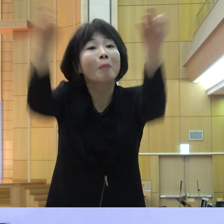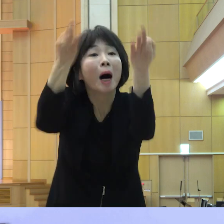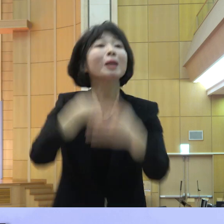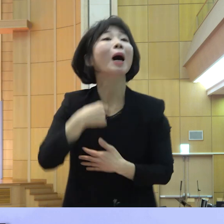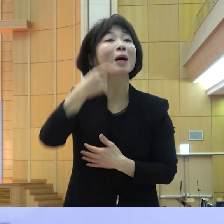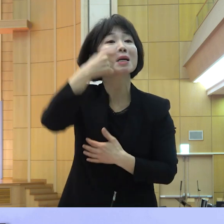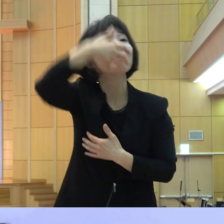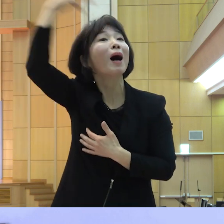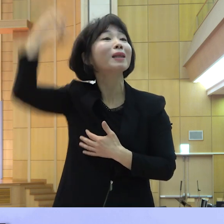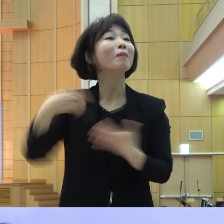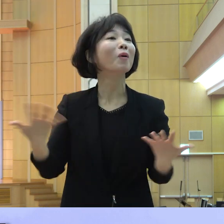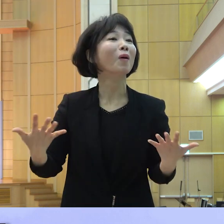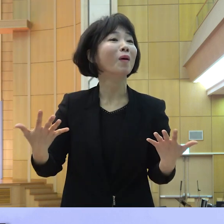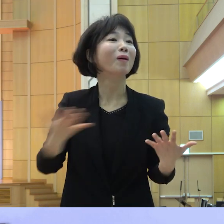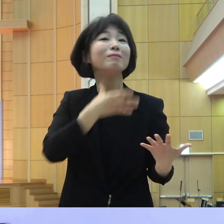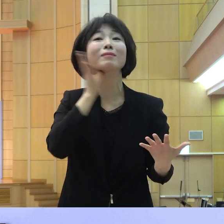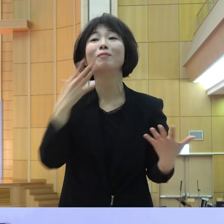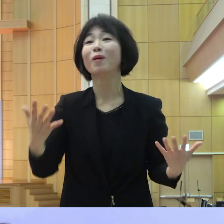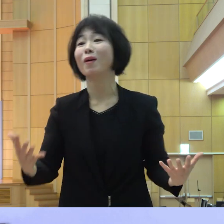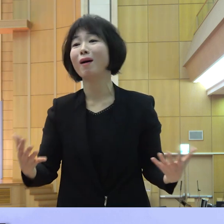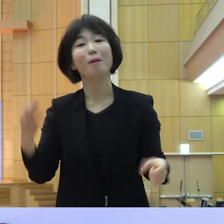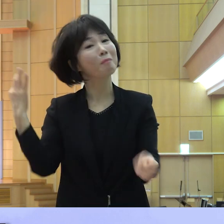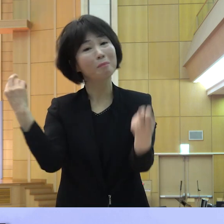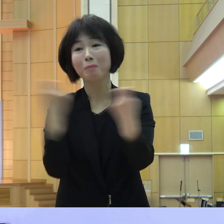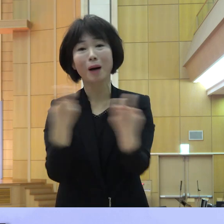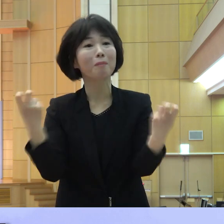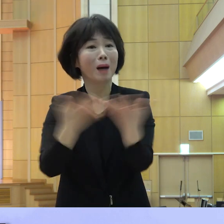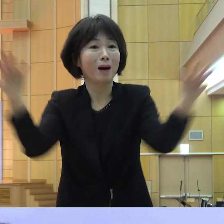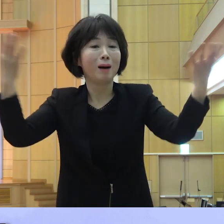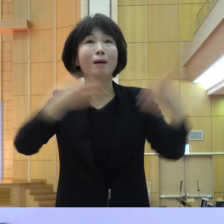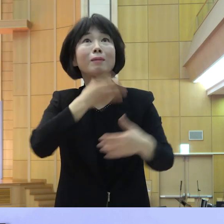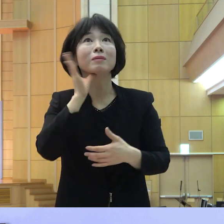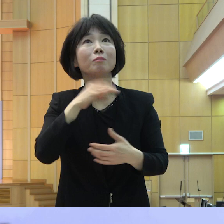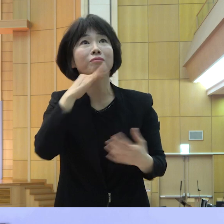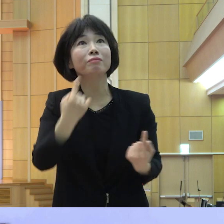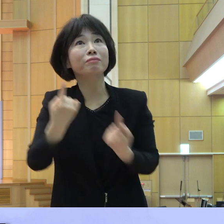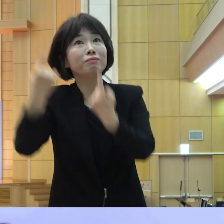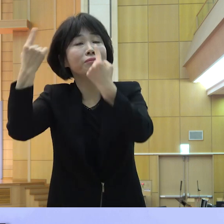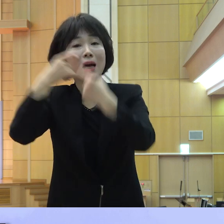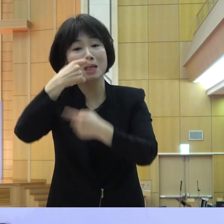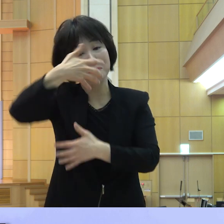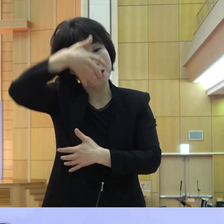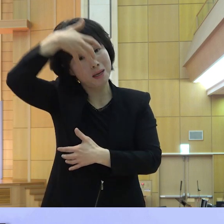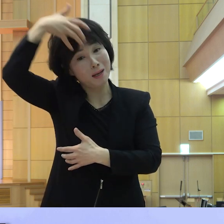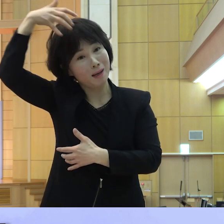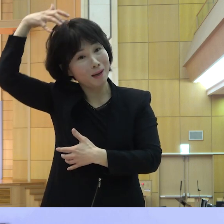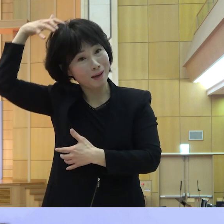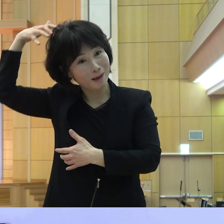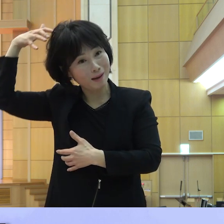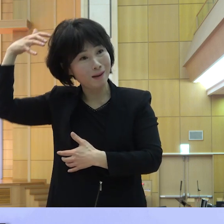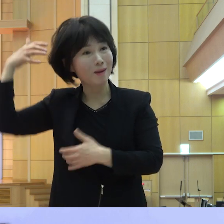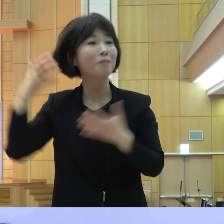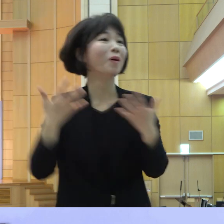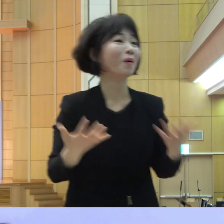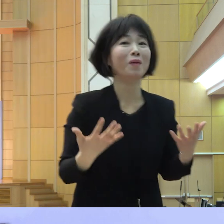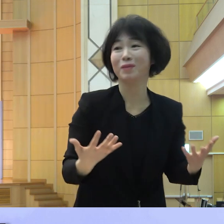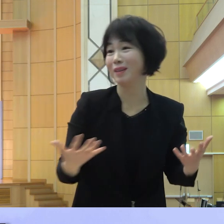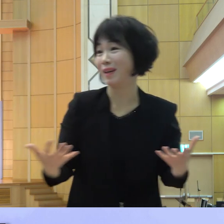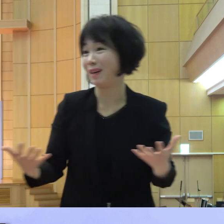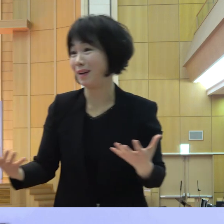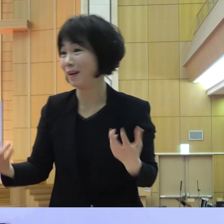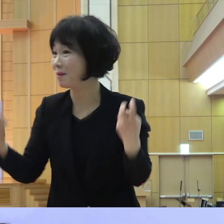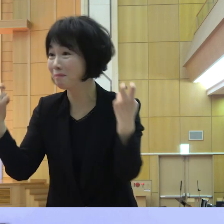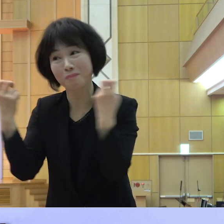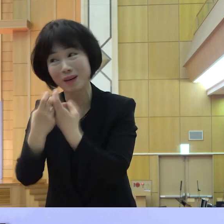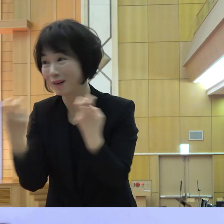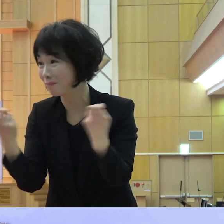어쩔 수가 없는 거예요. 나이가 먹어가고 늙어가면 누구나 다 백발이 되는 겁니다. 늙어가면 한평생이지 두